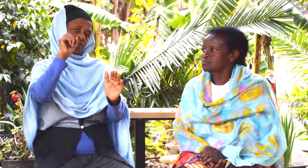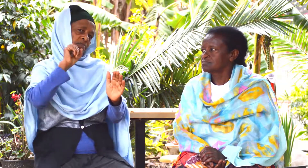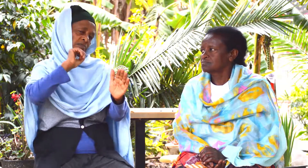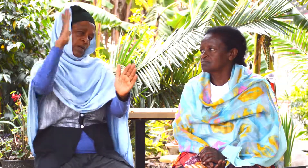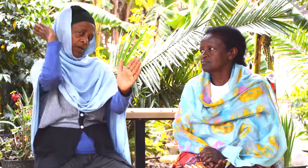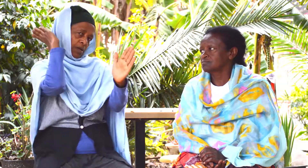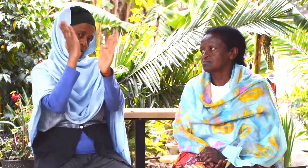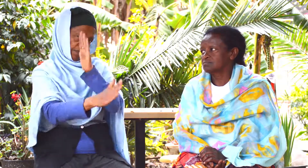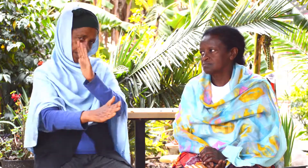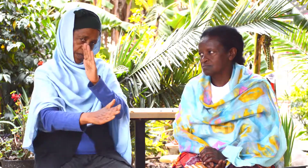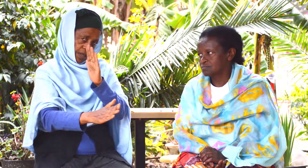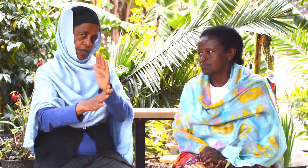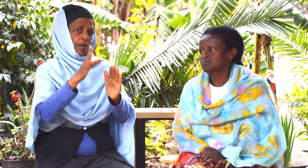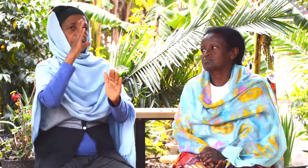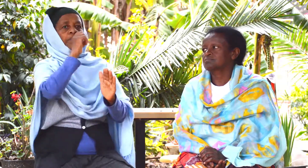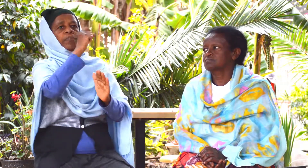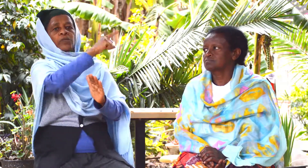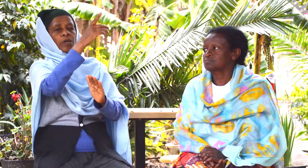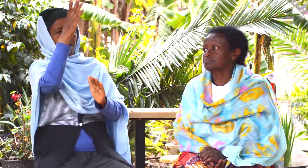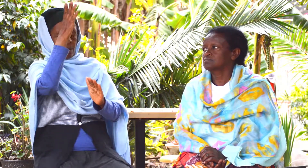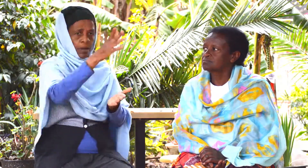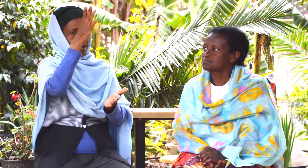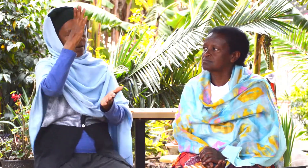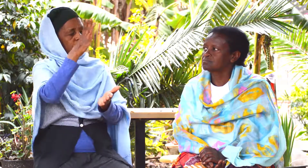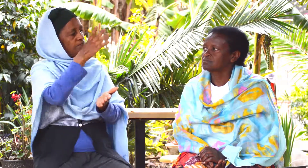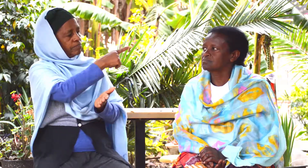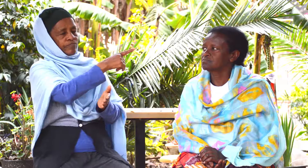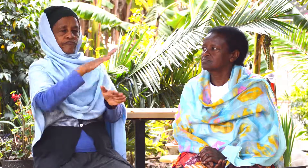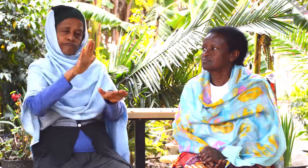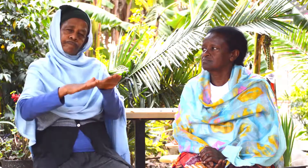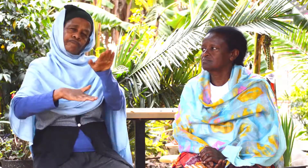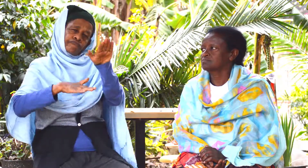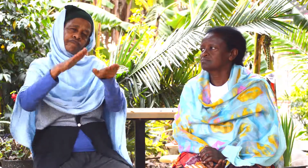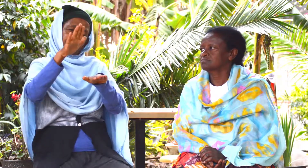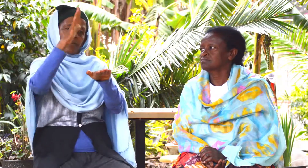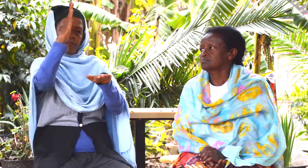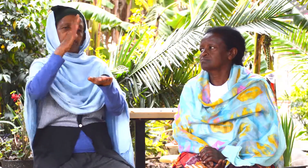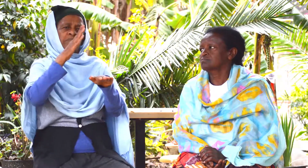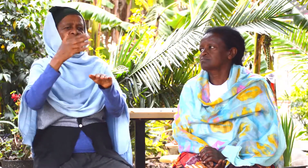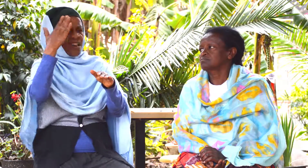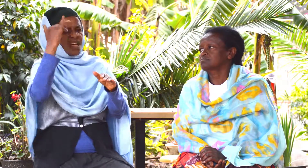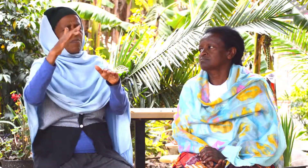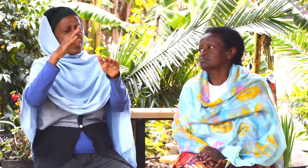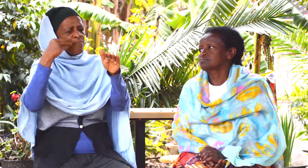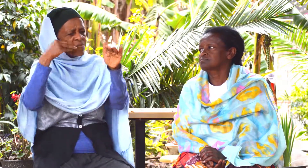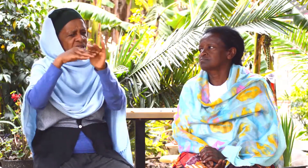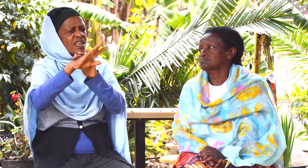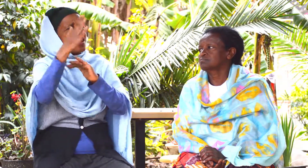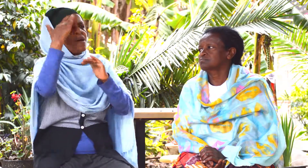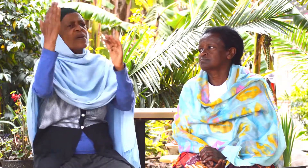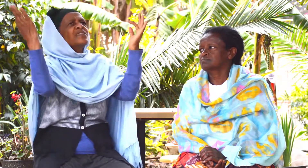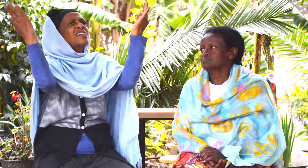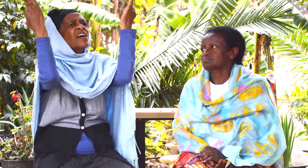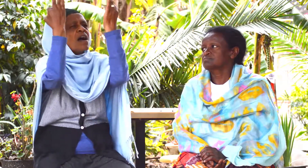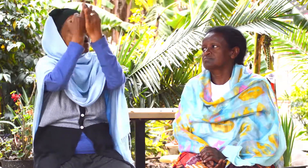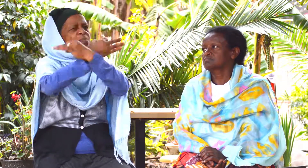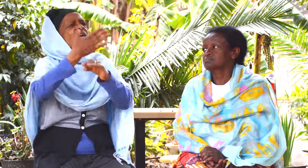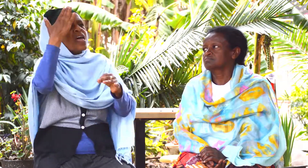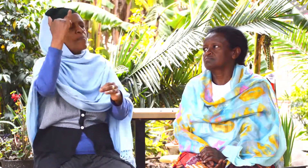to the forest, he forced her and he raped her. ከዛ ወደ ቤቷ ስትመለስ በጣም መሽቶ When ስለነበረ she got home,